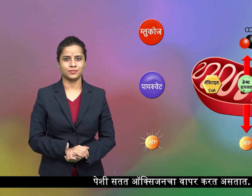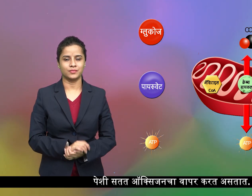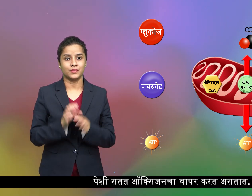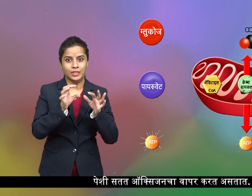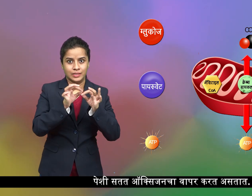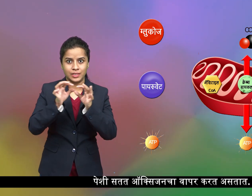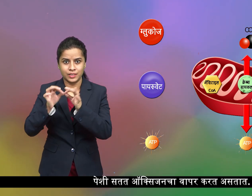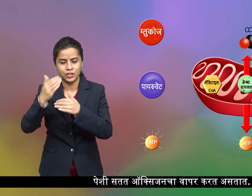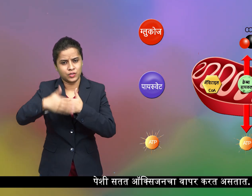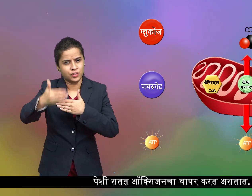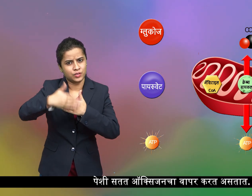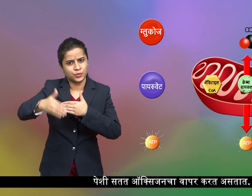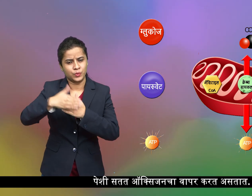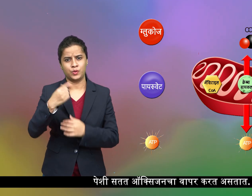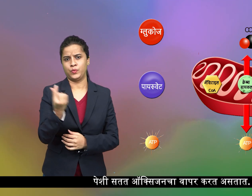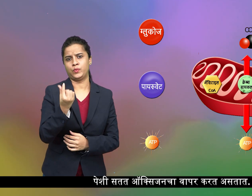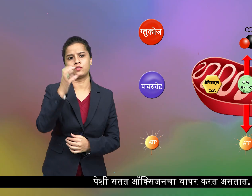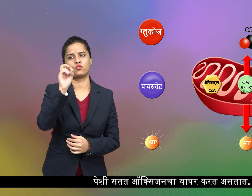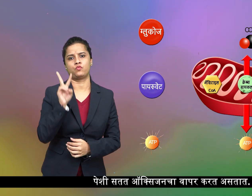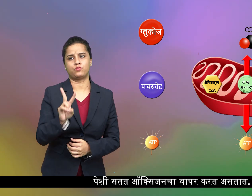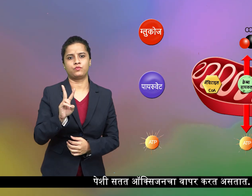पेशी सतत ऑक्सिजनचा वापर करत असतात,